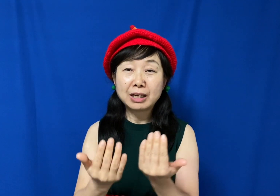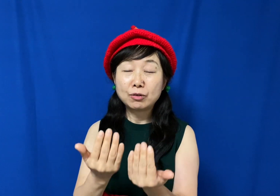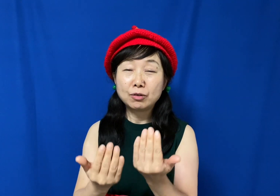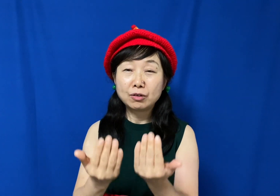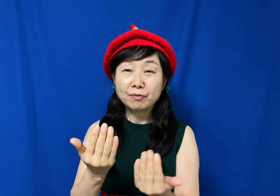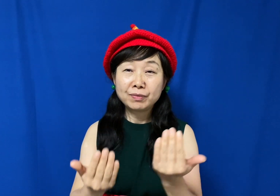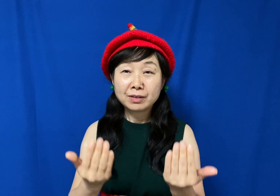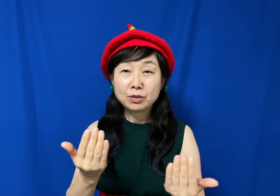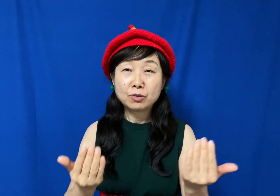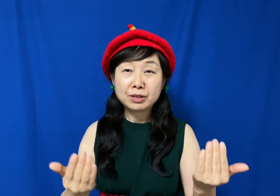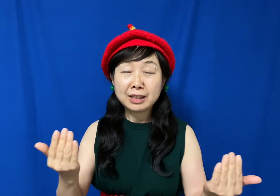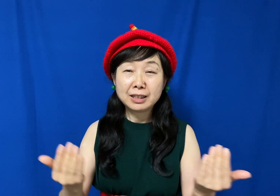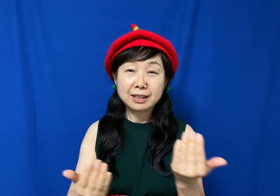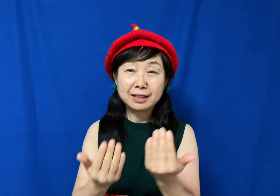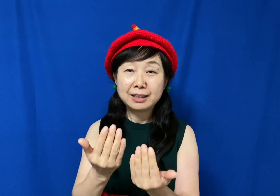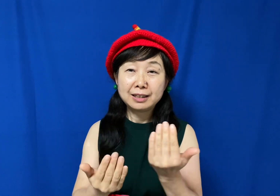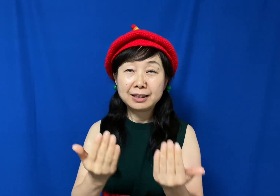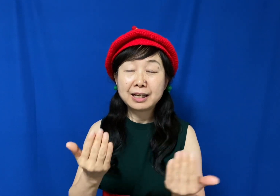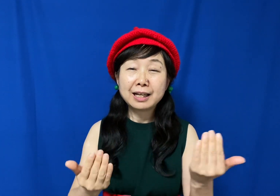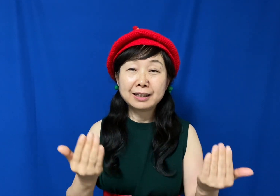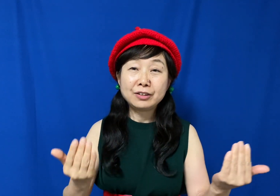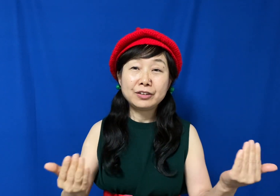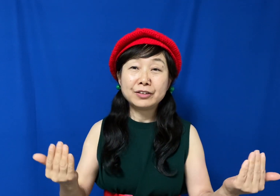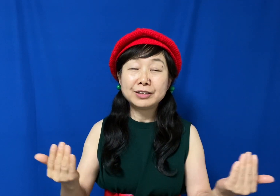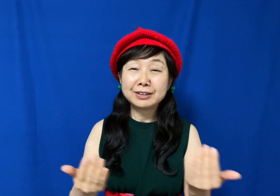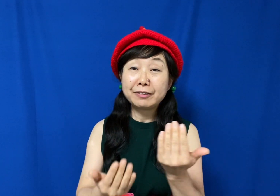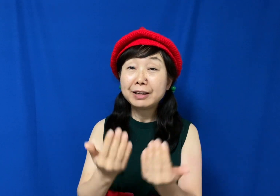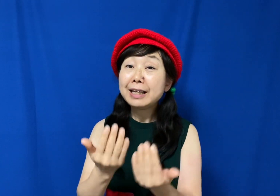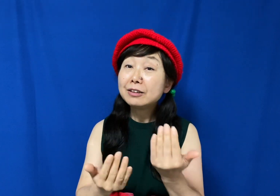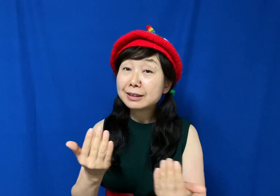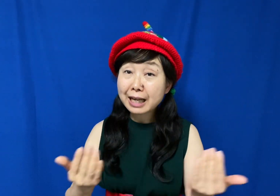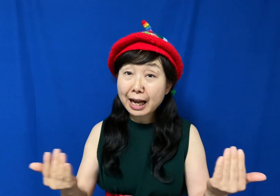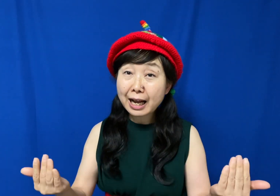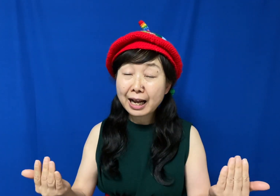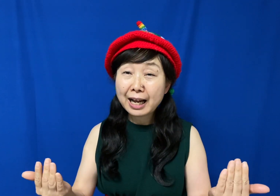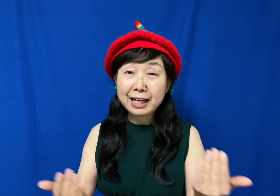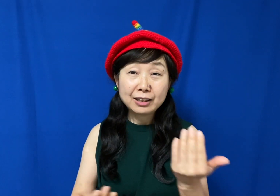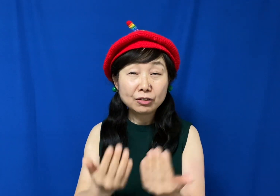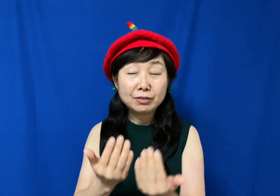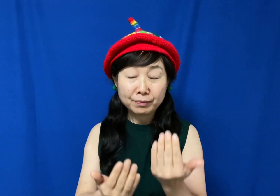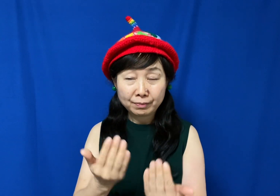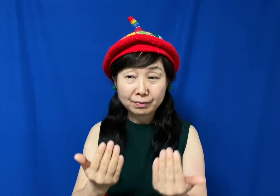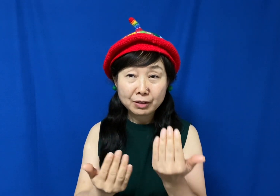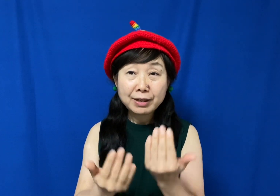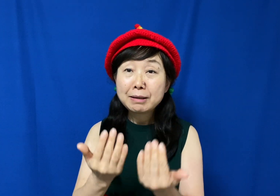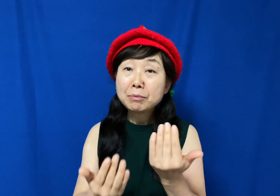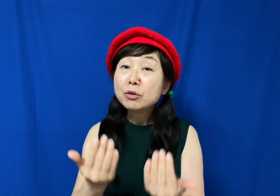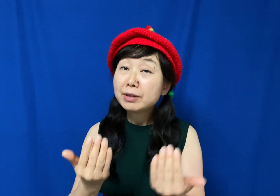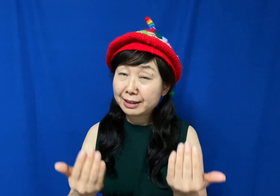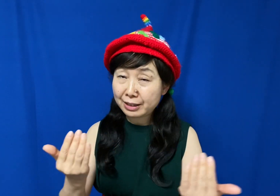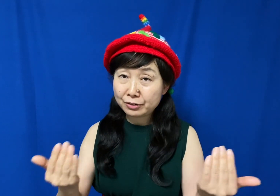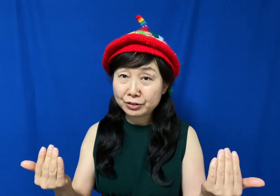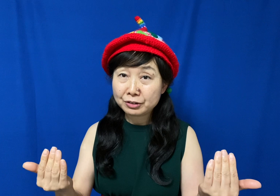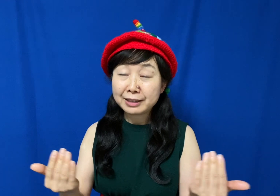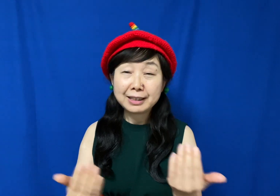こう横に並んでる様子で、これで草、これで緑っていう種はですね、